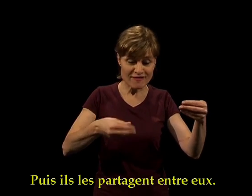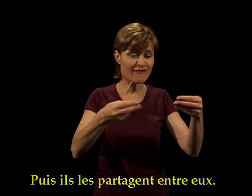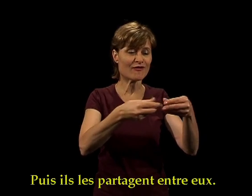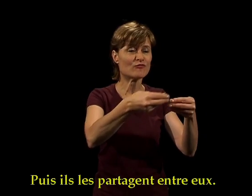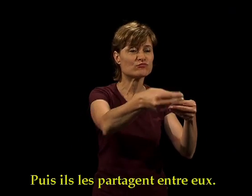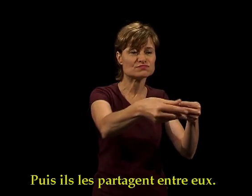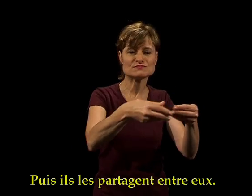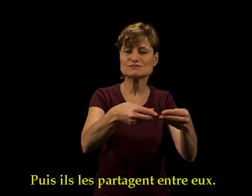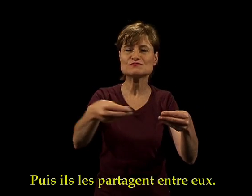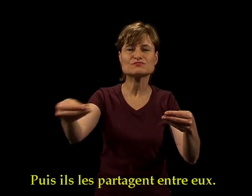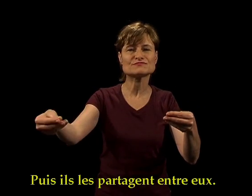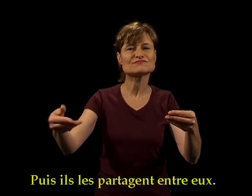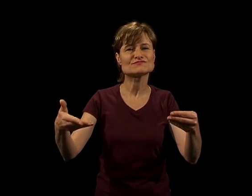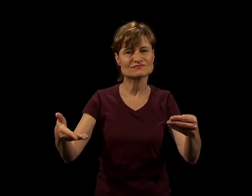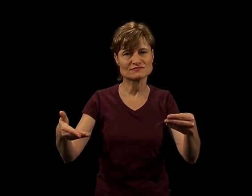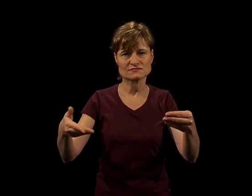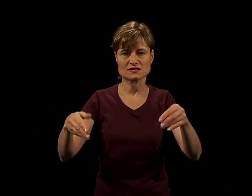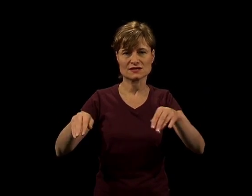Puis ils les partagent entre eux.